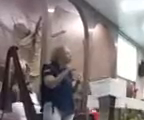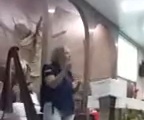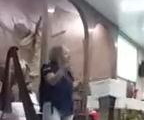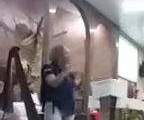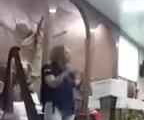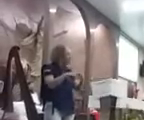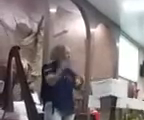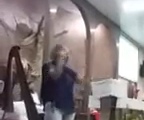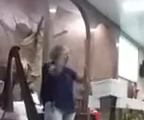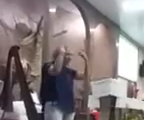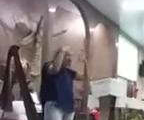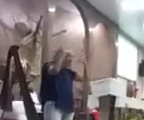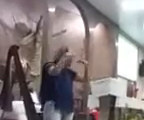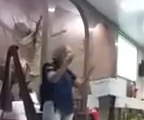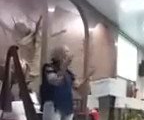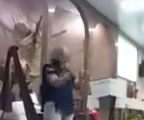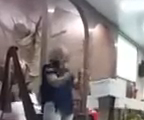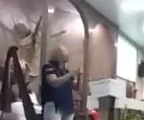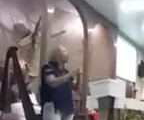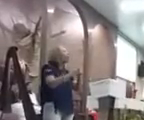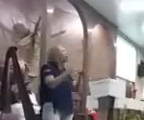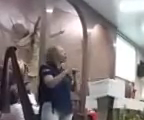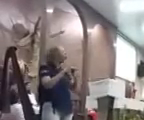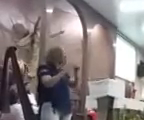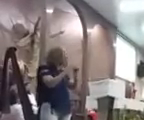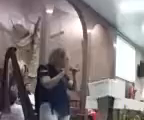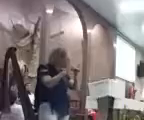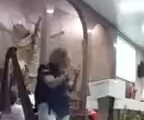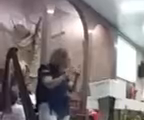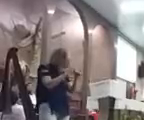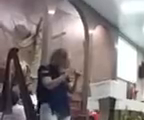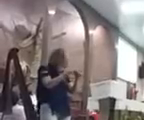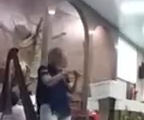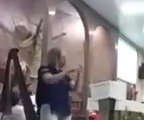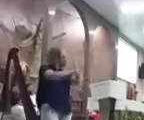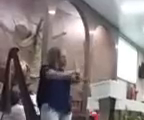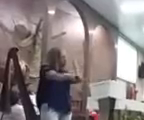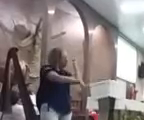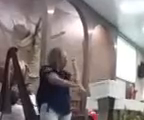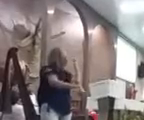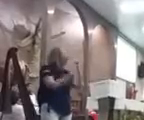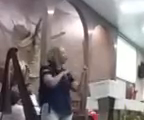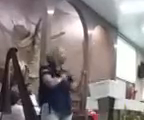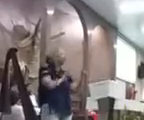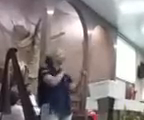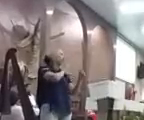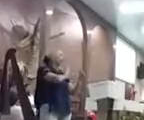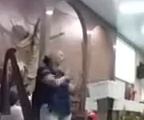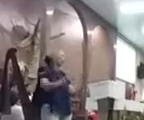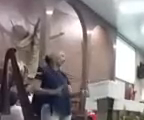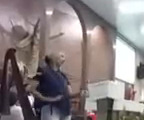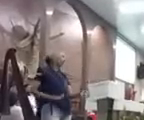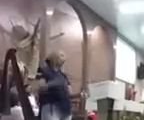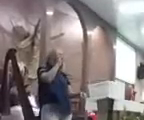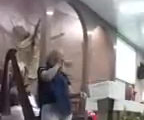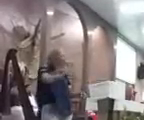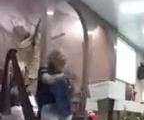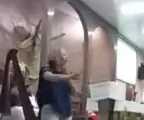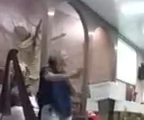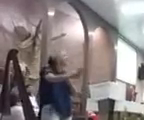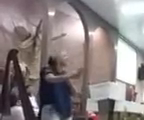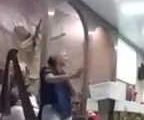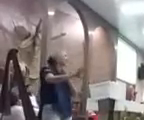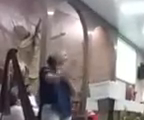estamos unidos, se nós estamos verdadeiramente enraizados no amor de Cristo, nada poderá nos afastar